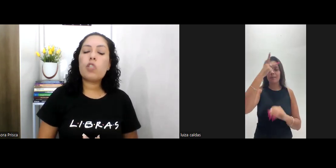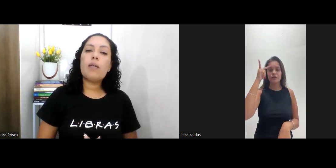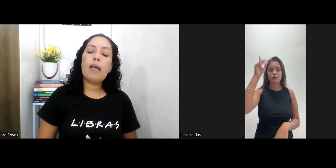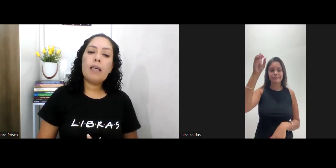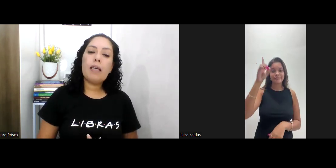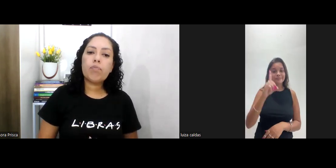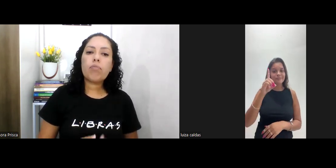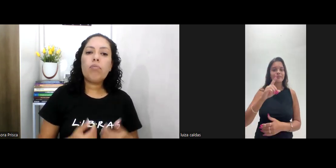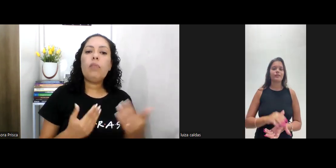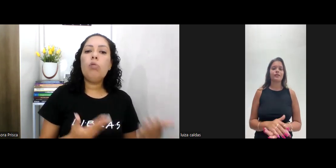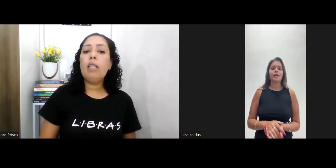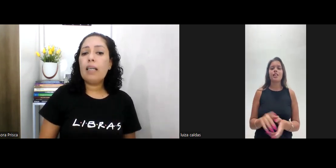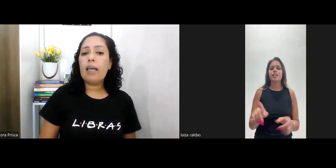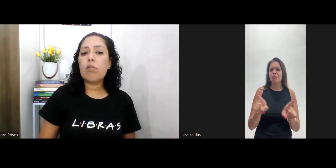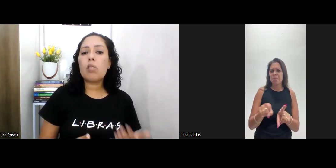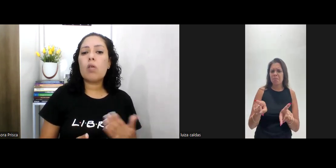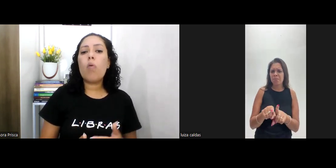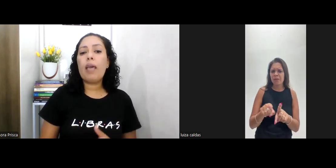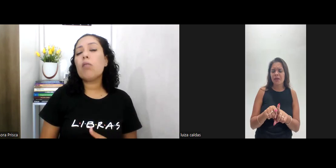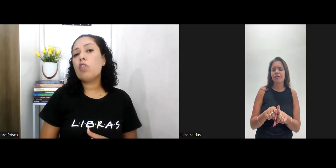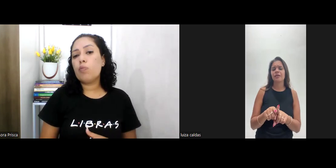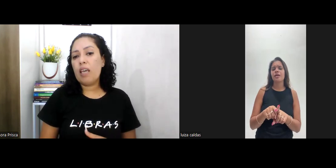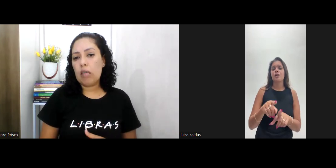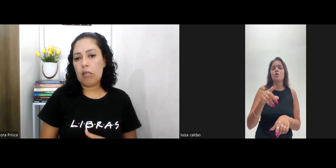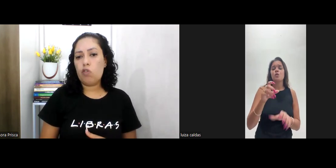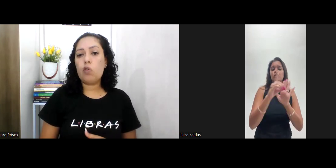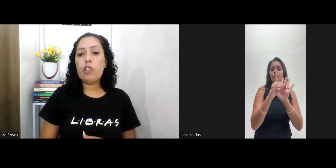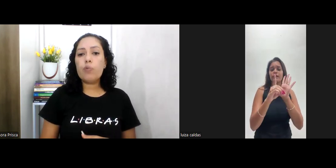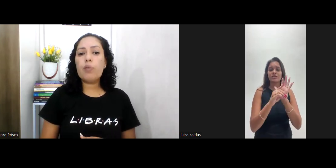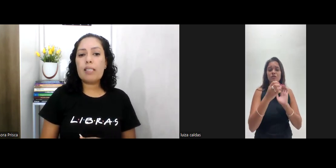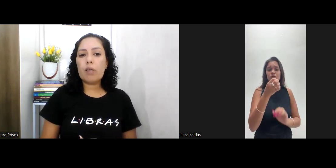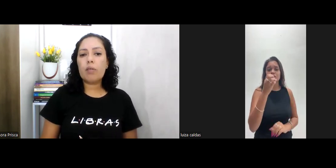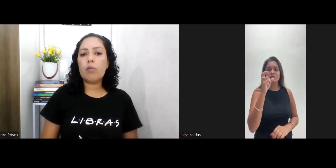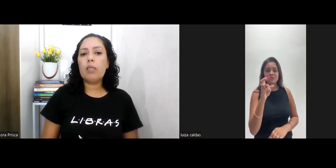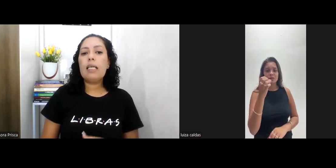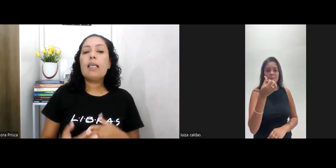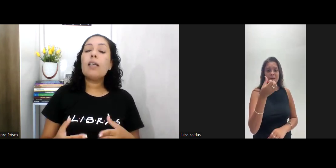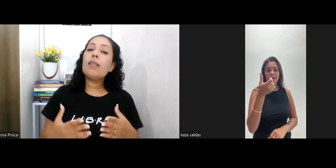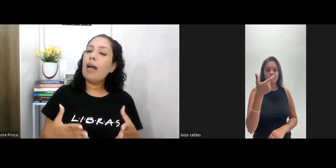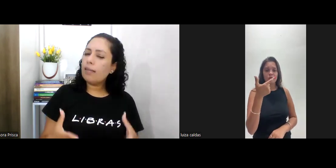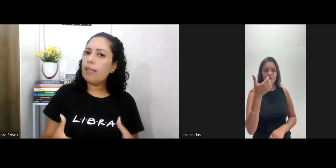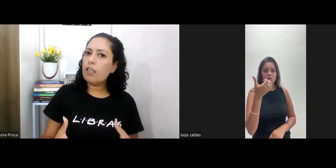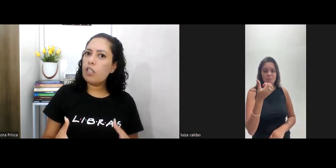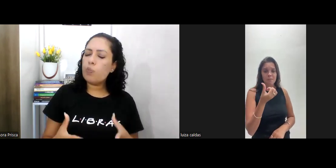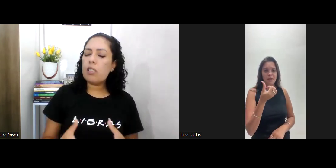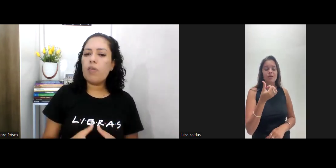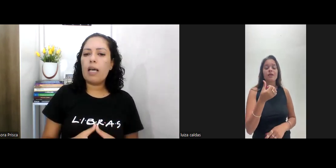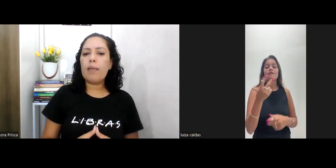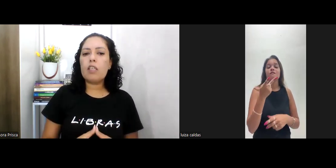nós temos também o decreto 5626 de 2005, que trata